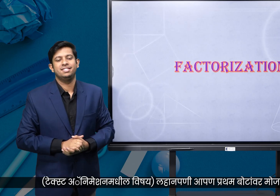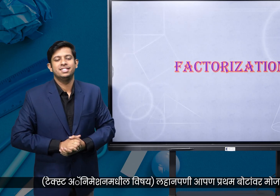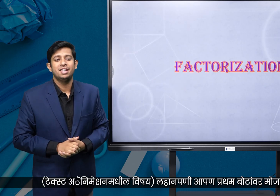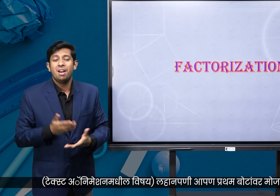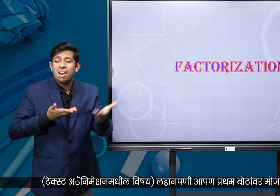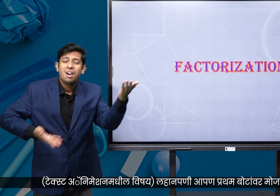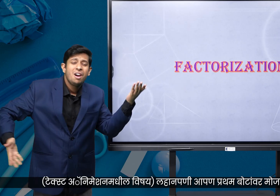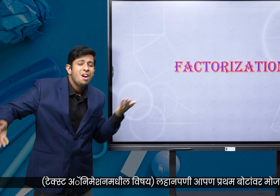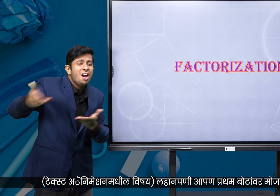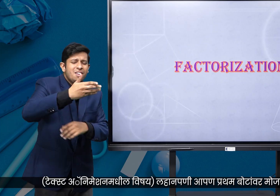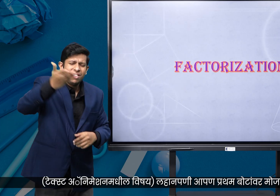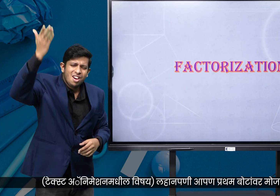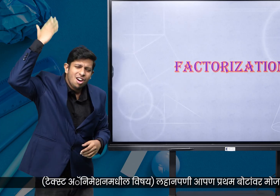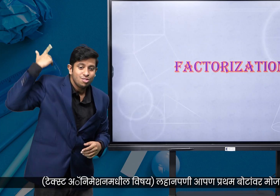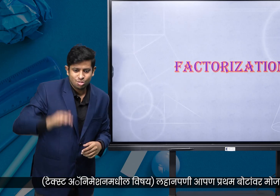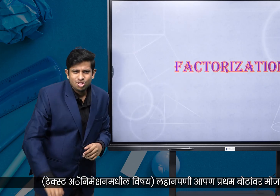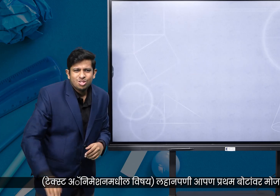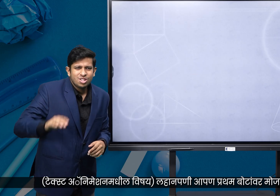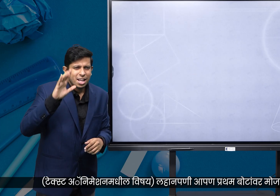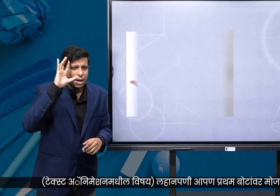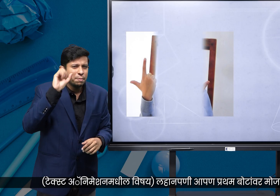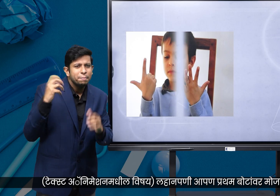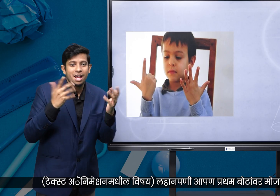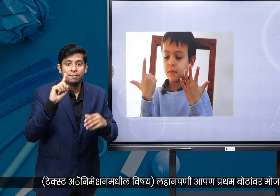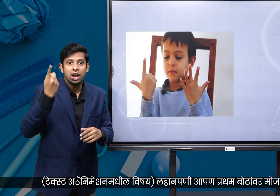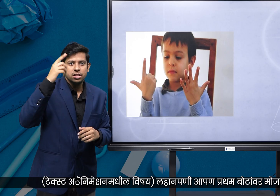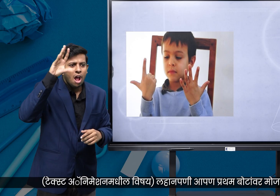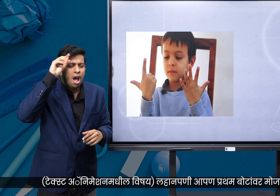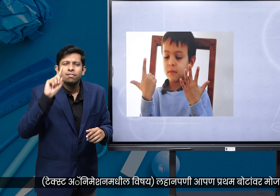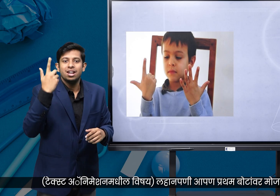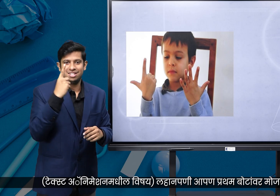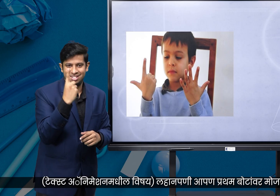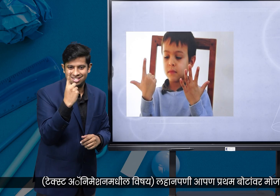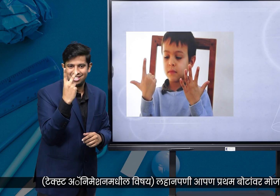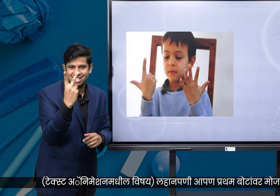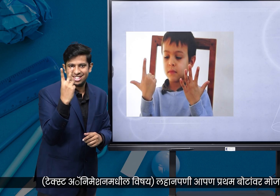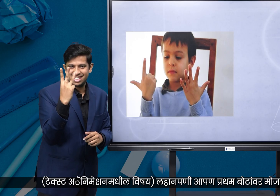टेक्स्ट ॲनिमेशन मधील विषय. लहानपणी आपण प्रथम बोटांवर मोजायला शिकलो.